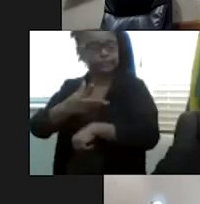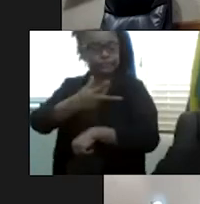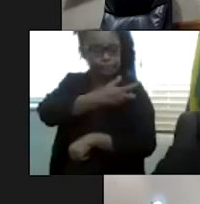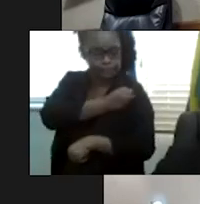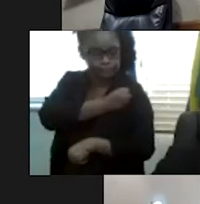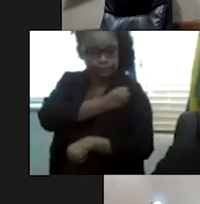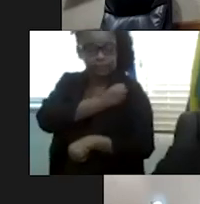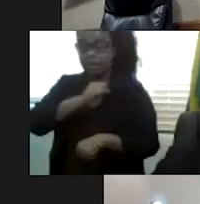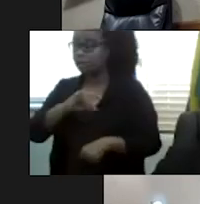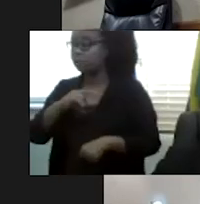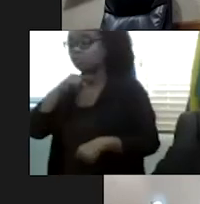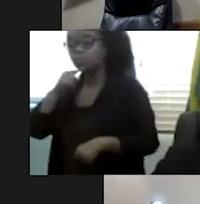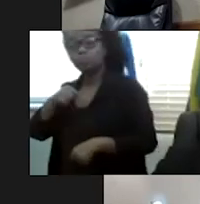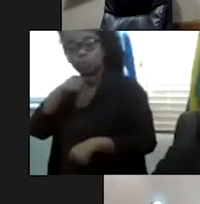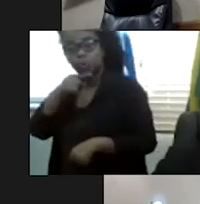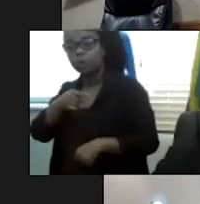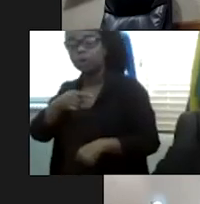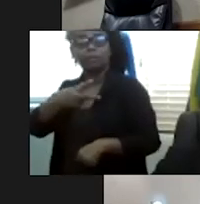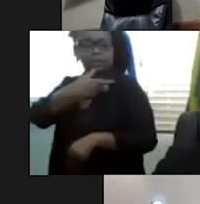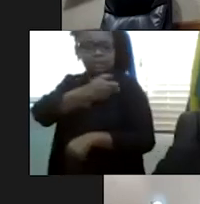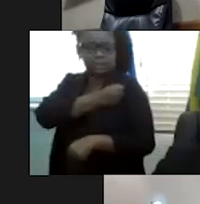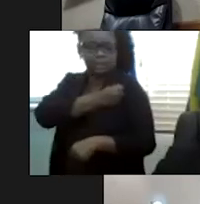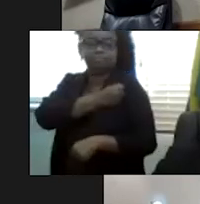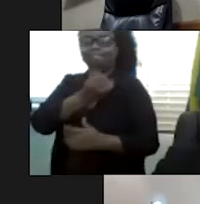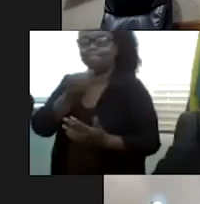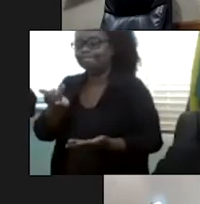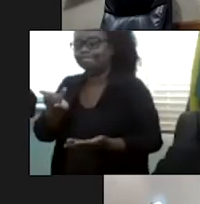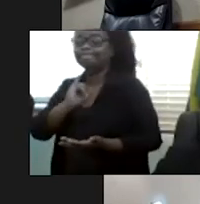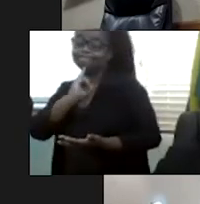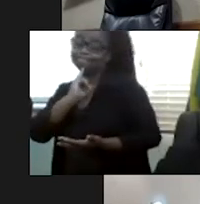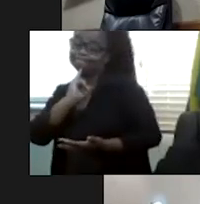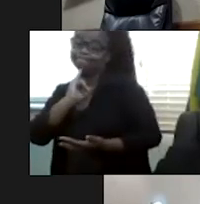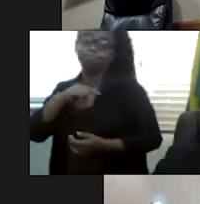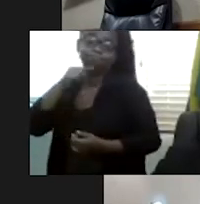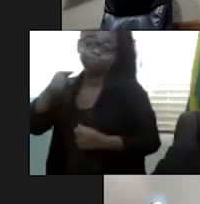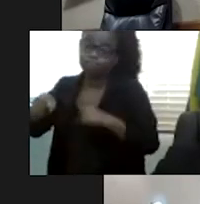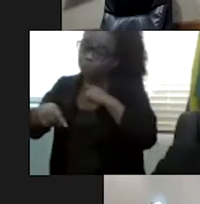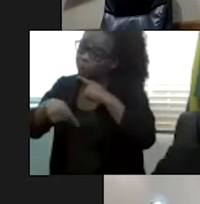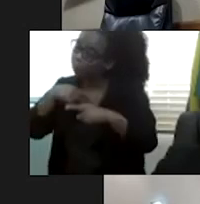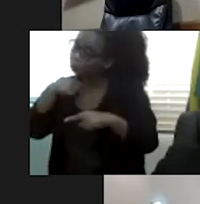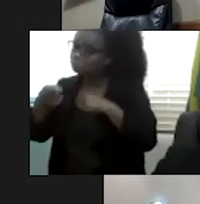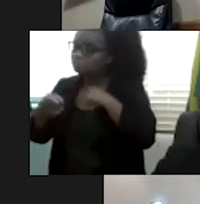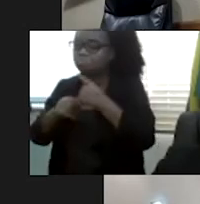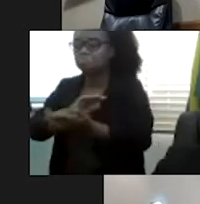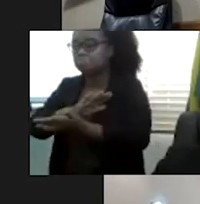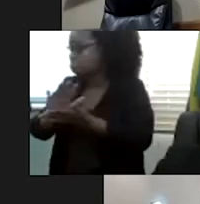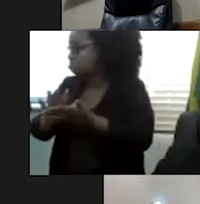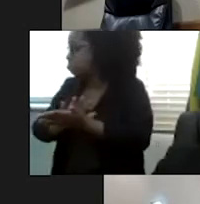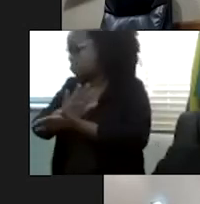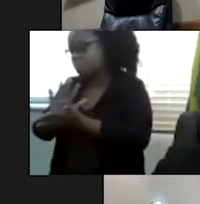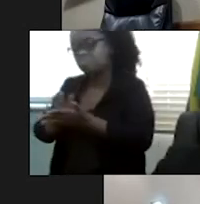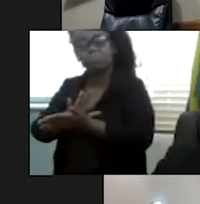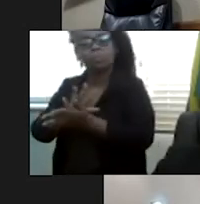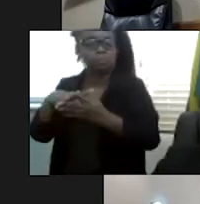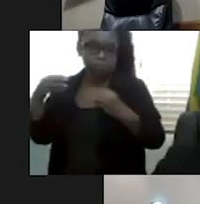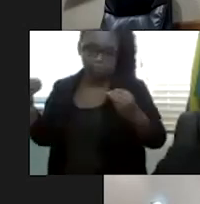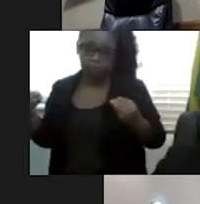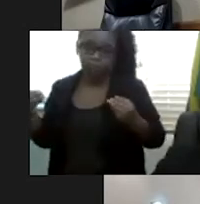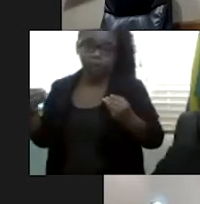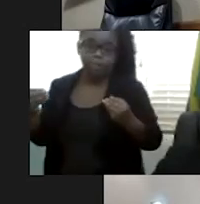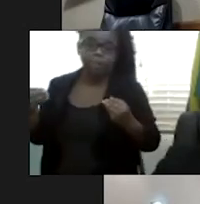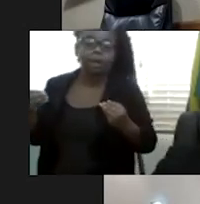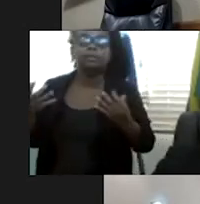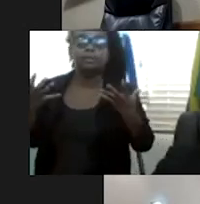vacinação, infelizmente, nós não vamos conseguir ter o êxito necessário. E quero parabenizar mais uma vez, porque